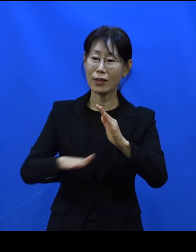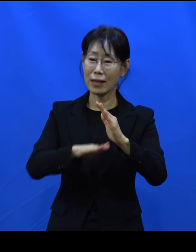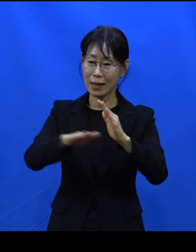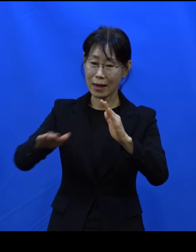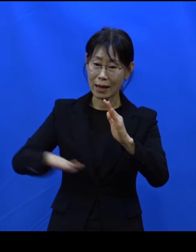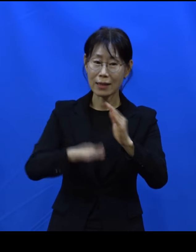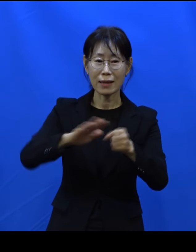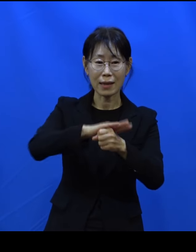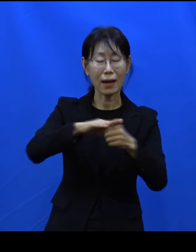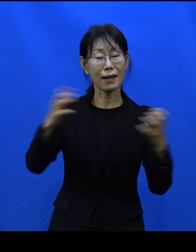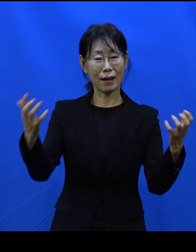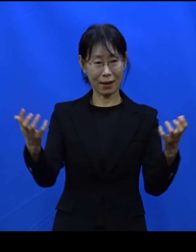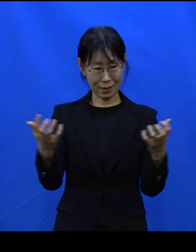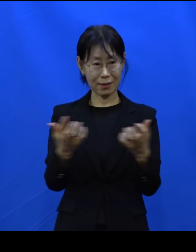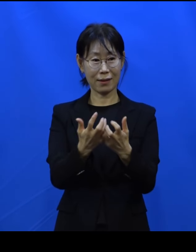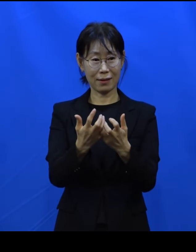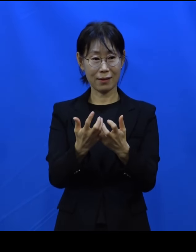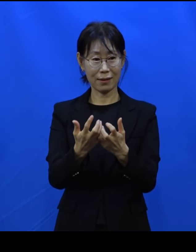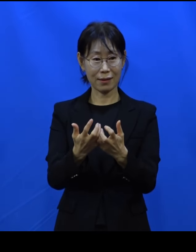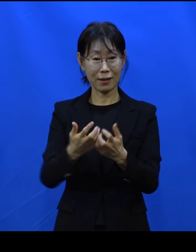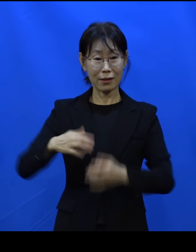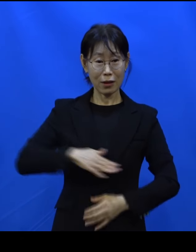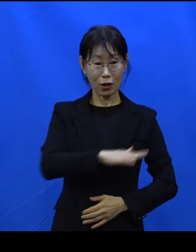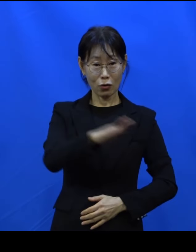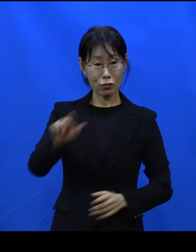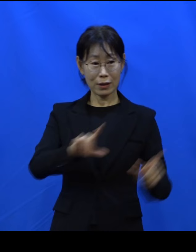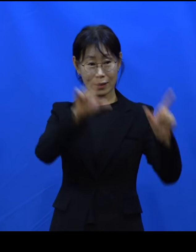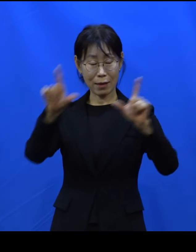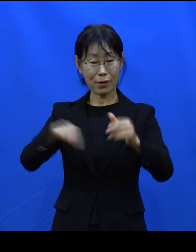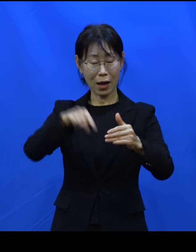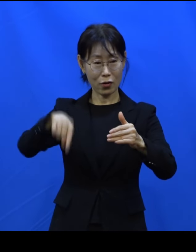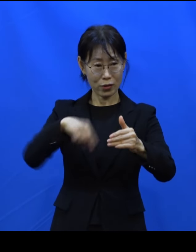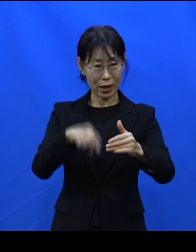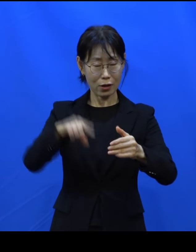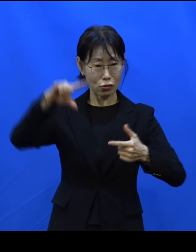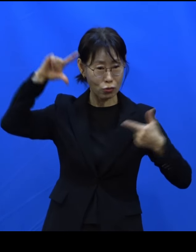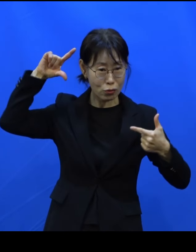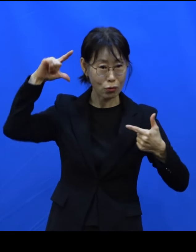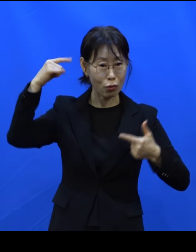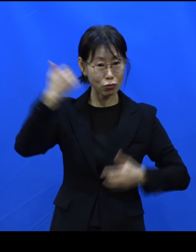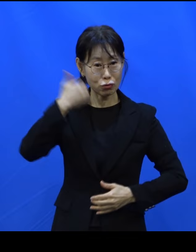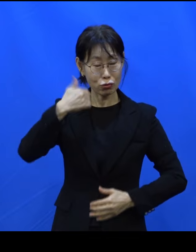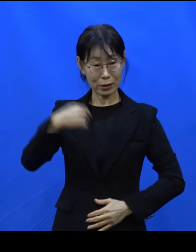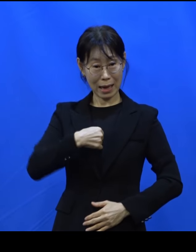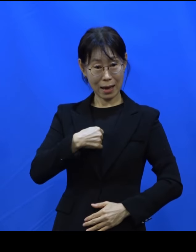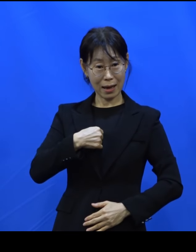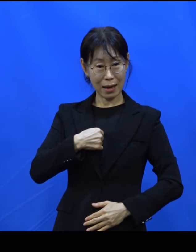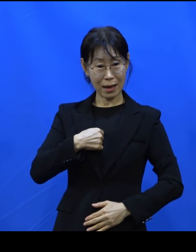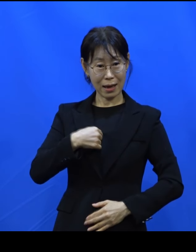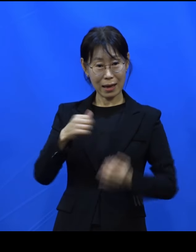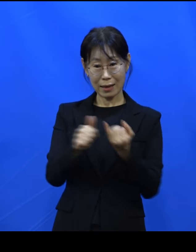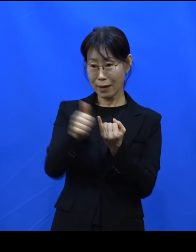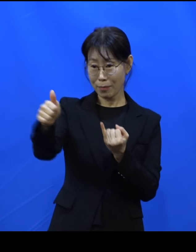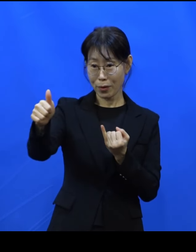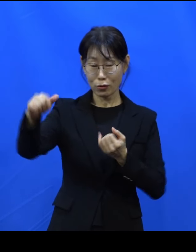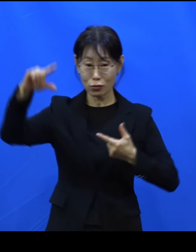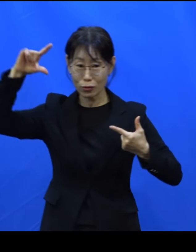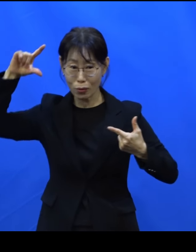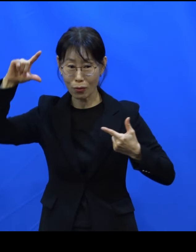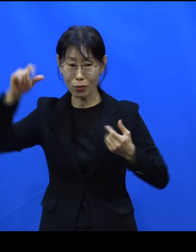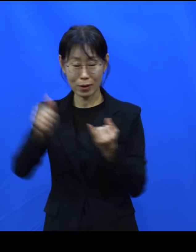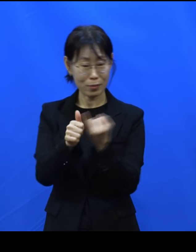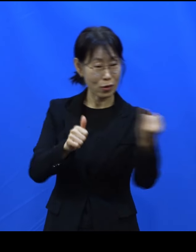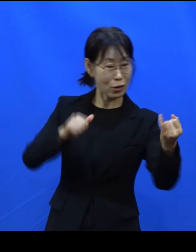그분이 주인공이에요. 우리의 삶에 언제나 그분이 주인공이어야 돼요. 두 사람이 주인공, 물론 두